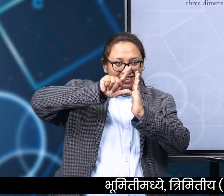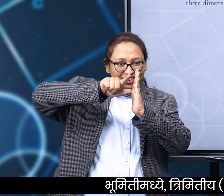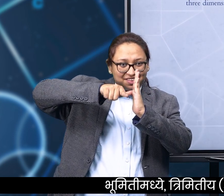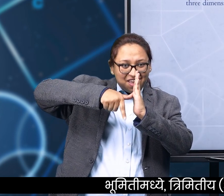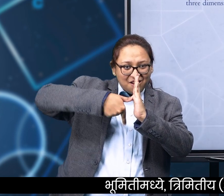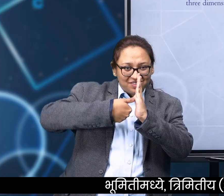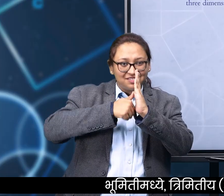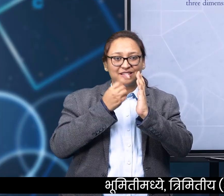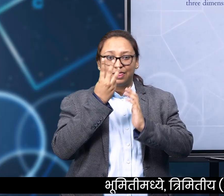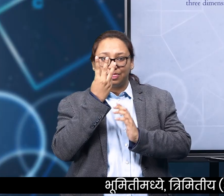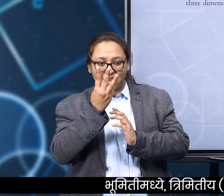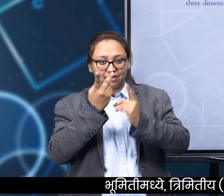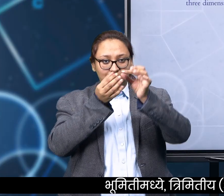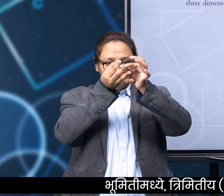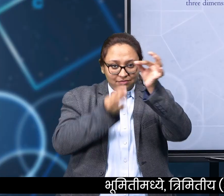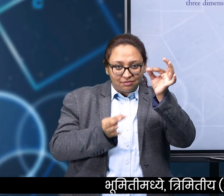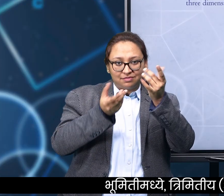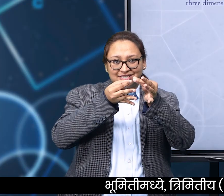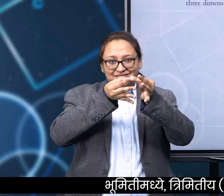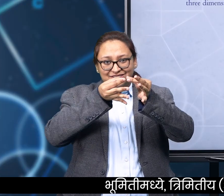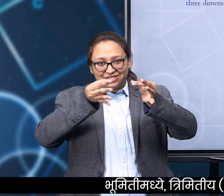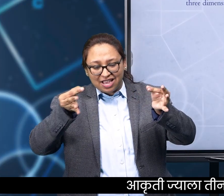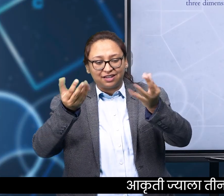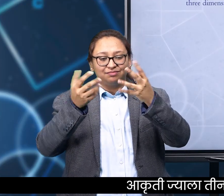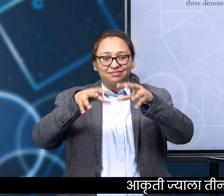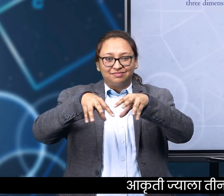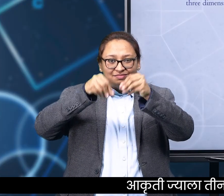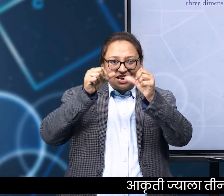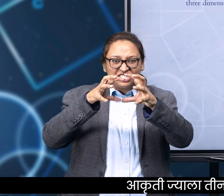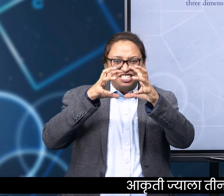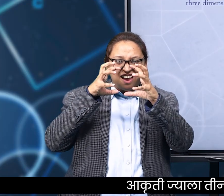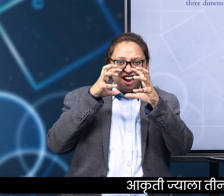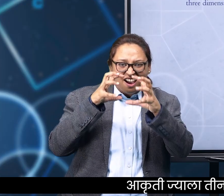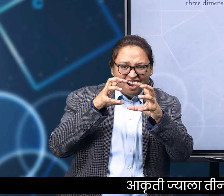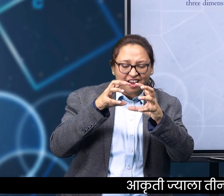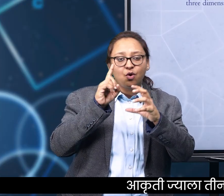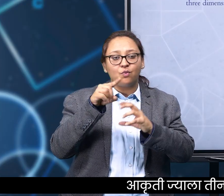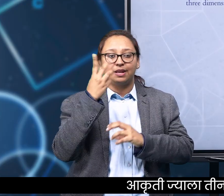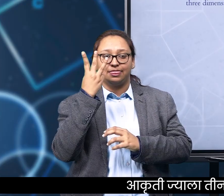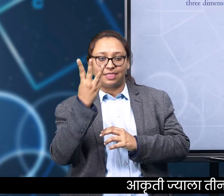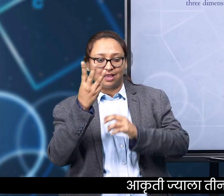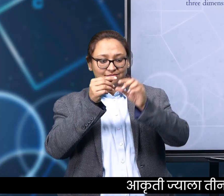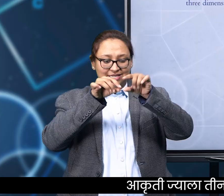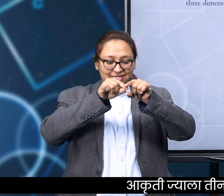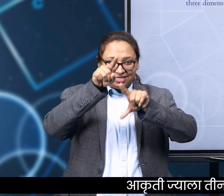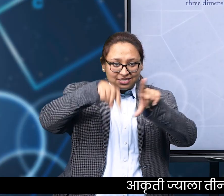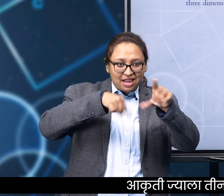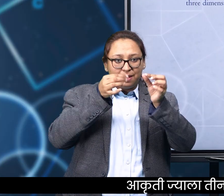भूमितीमध्ये त्रिमितीय 3D आकार म्हणजे एक घन आकृती ज्याला 3 आयाम असतात: लांबी,